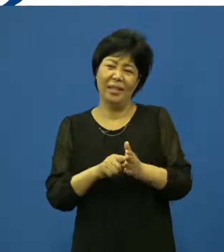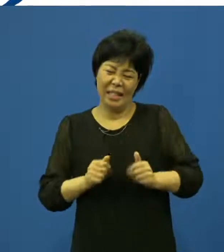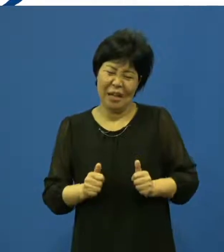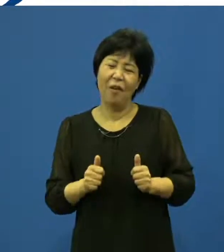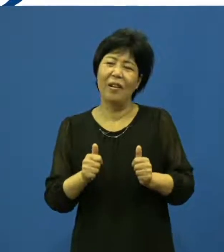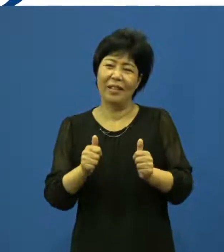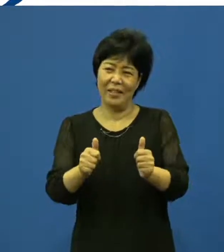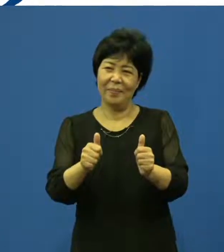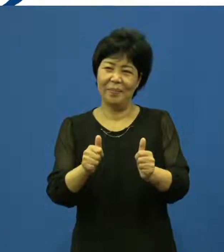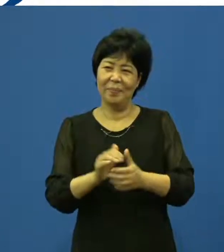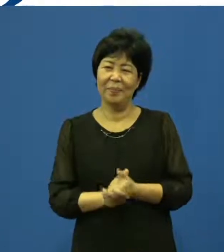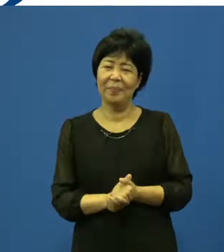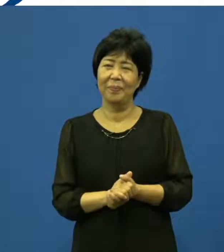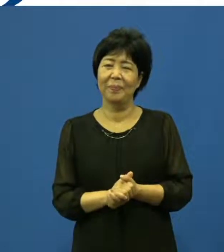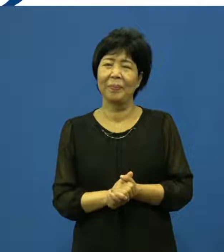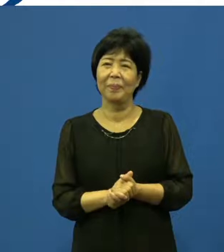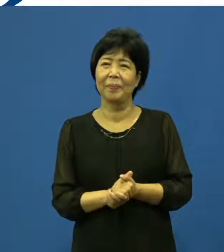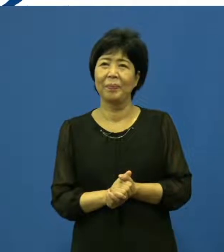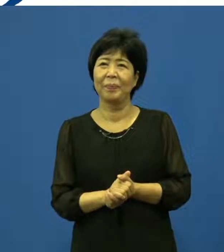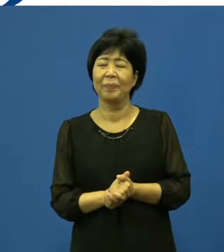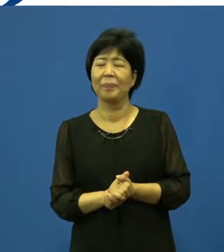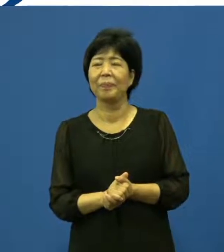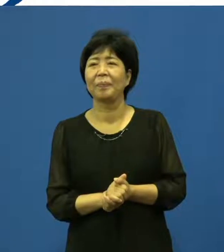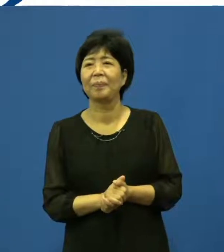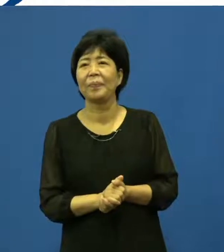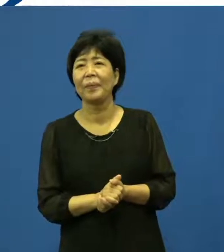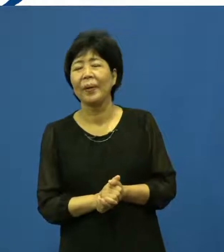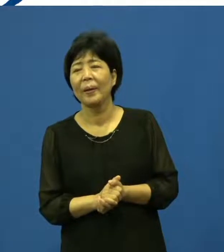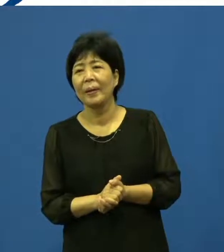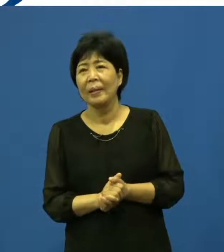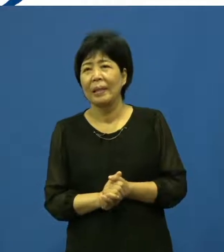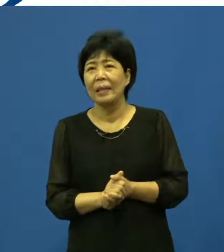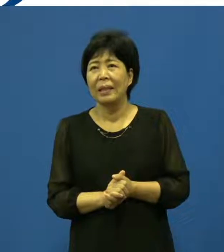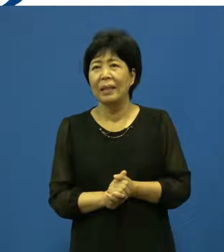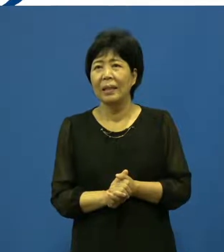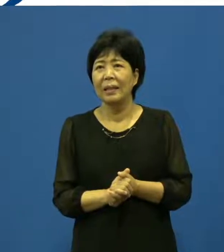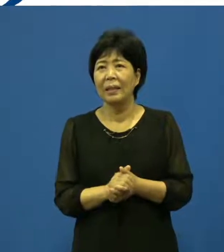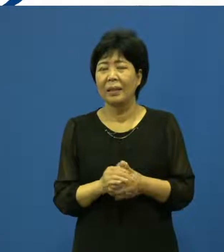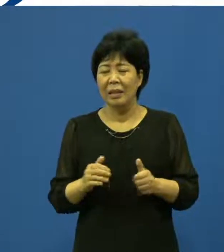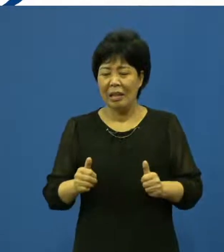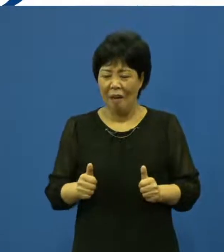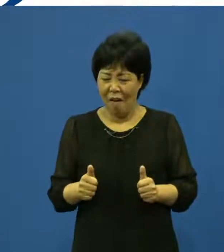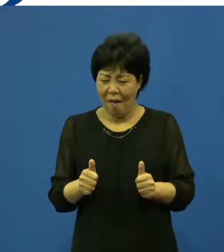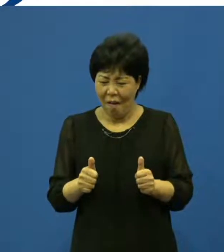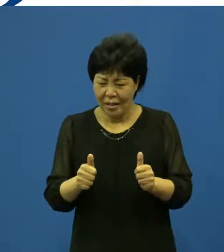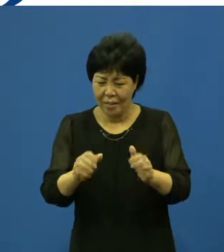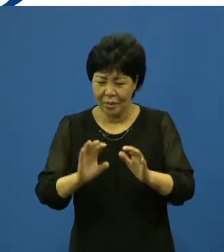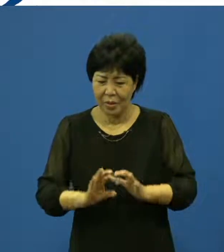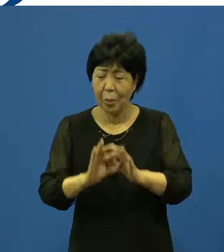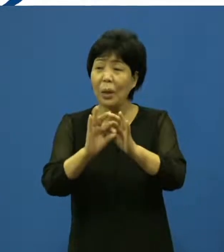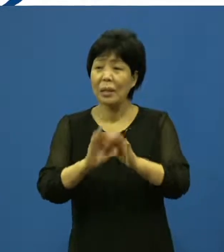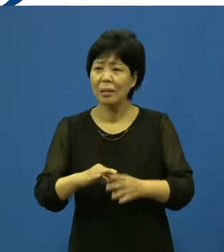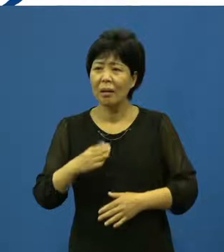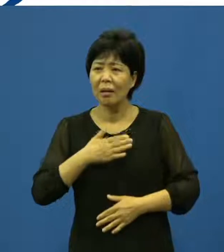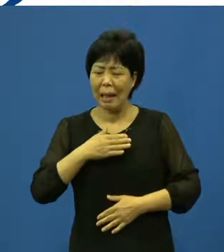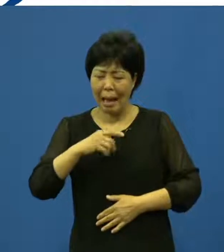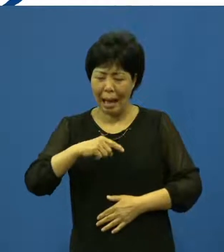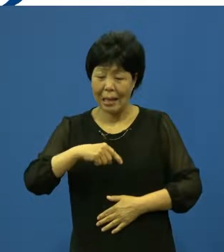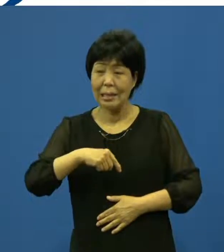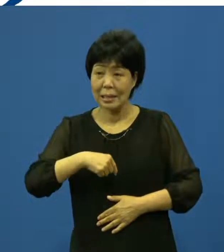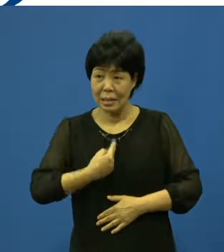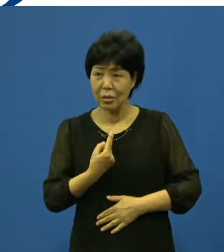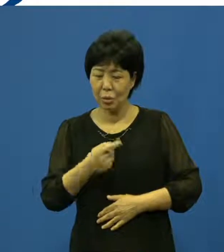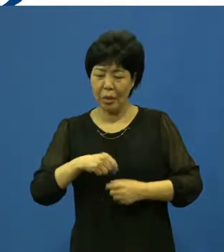여러분, 인간은 자기의 열심으로 하나님에게로 나가지 않습니다. 오히려 열심으로 자기의 성을 쌓는다는 것입니다. 자기의